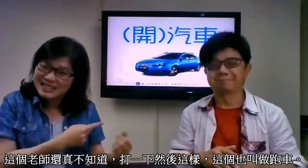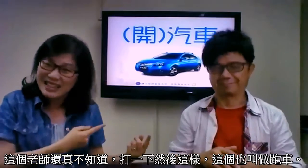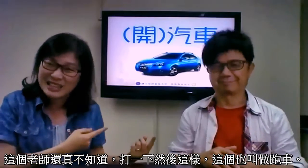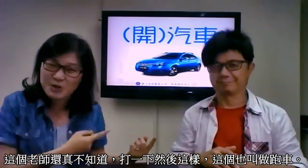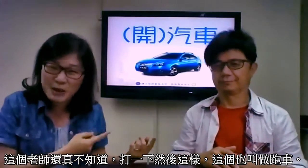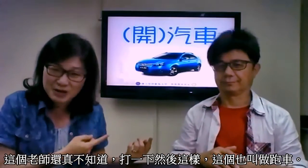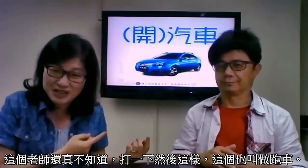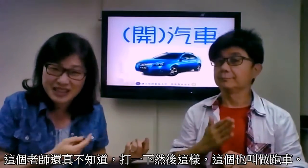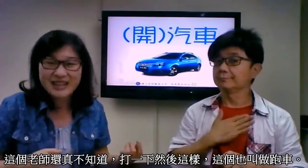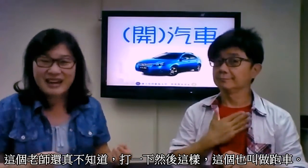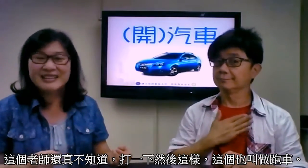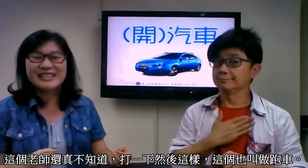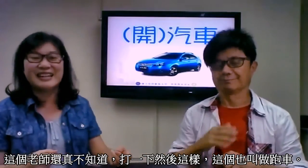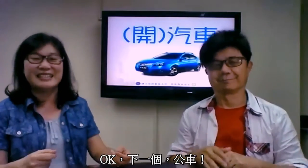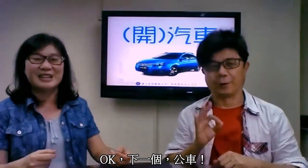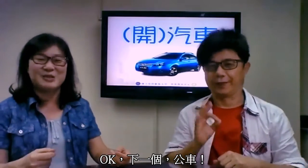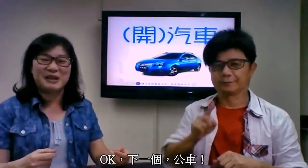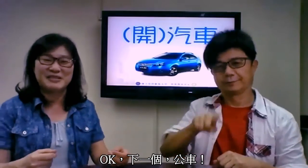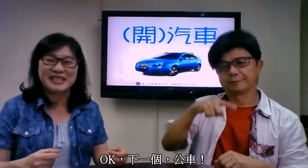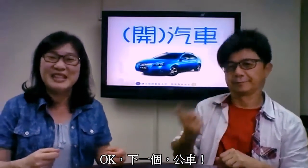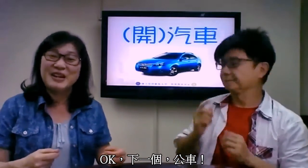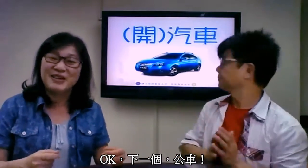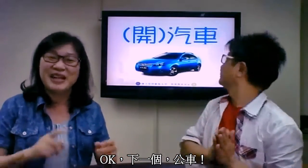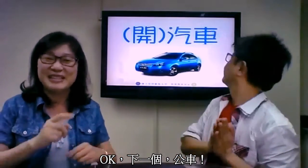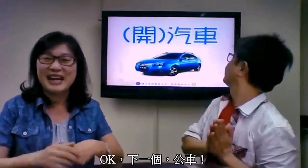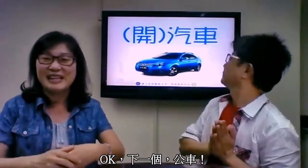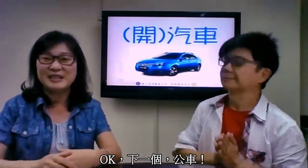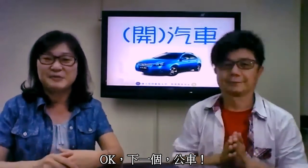个也叫做跑车啊，这个也叫做跑车。OK， 下一个，